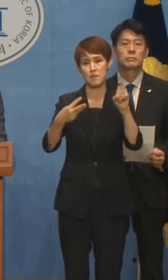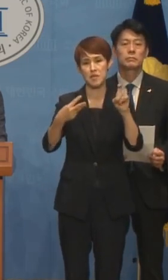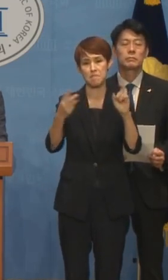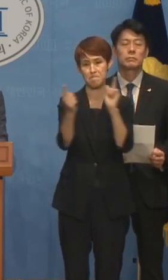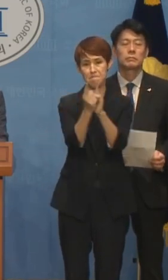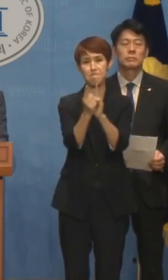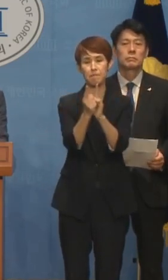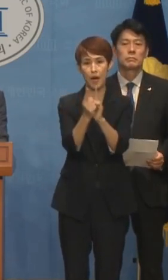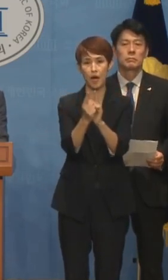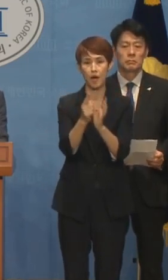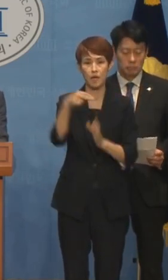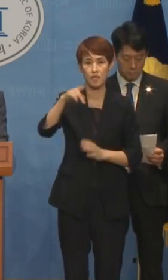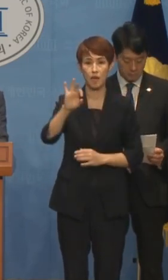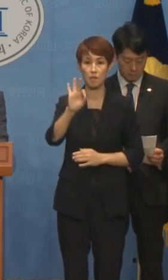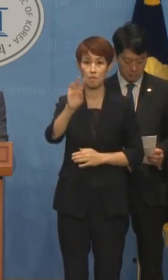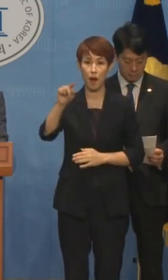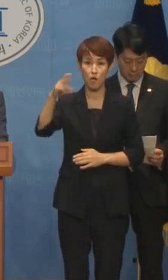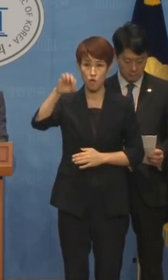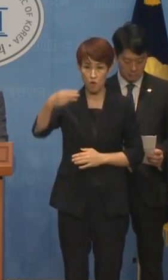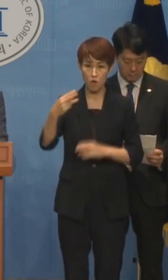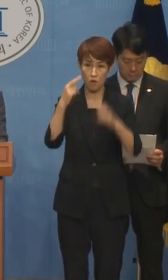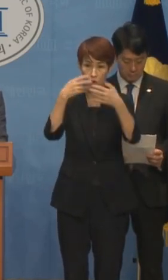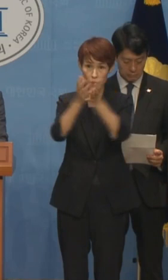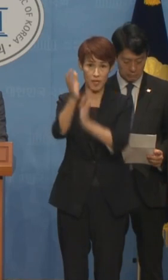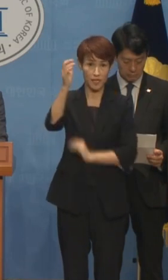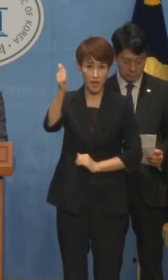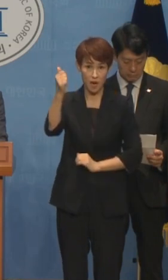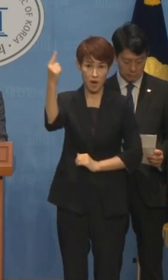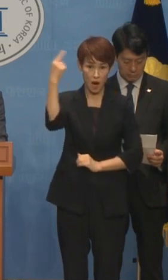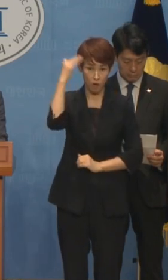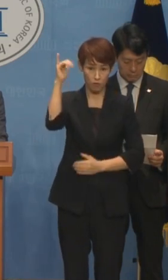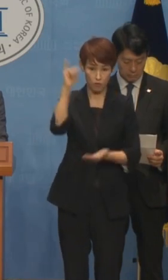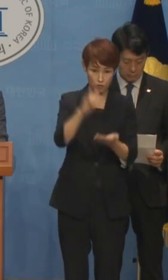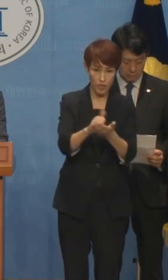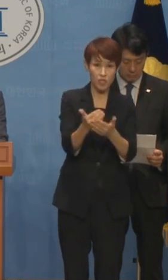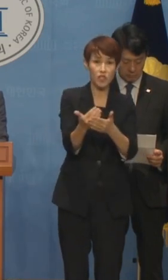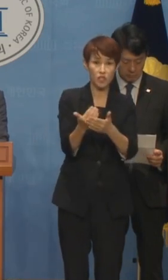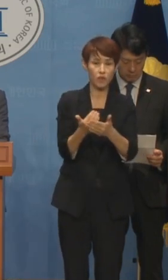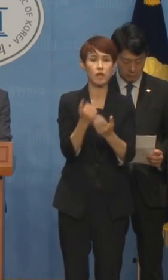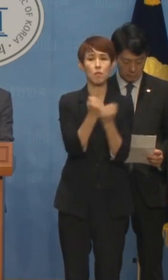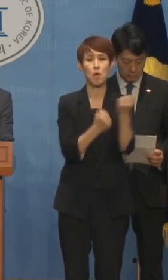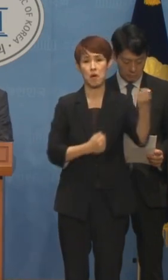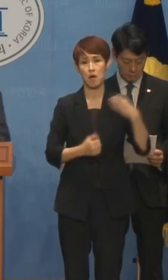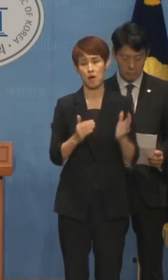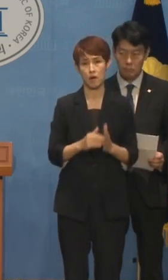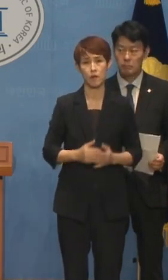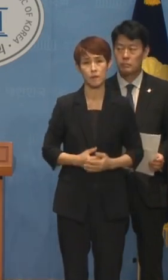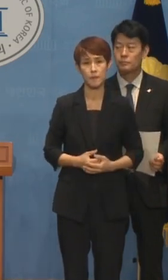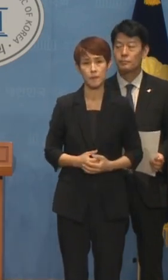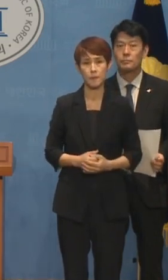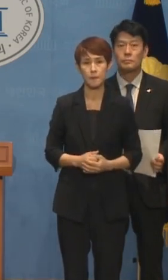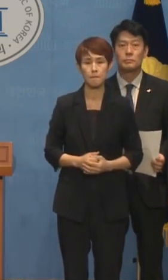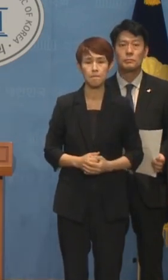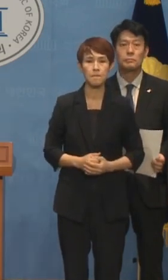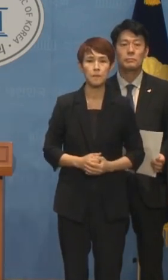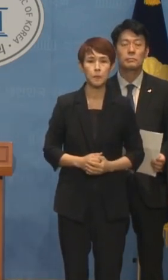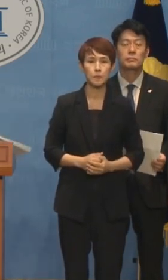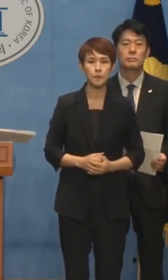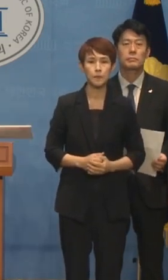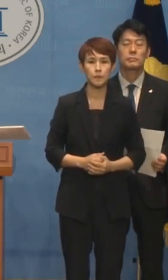이루어졌고 쌍방울 김성태 회장 입국 이전이라는 설명입니다.